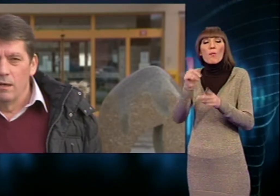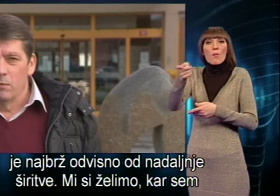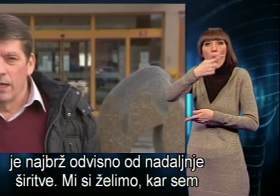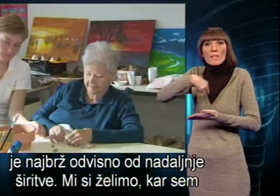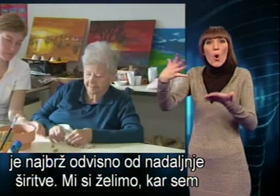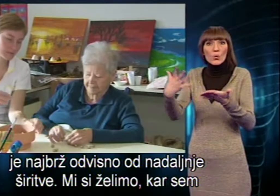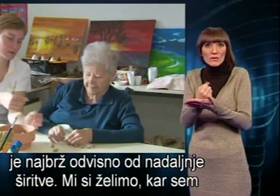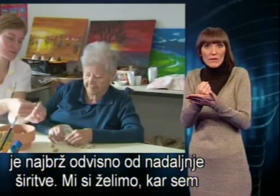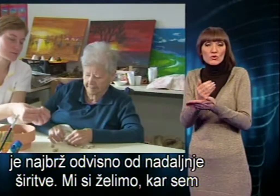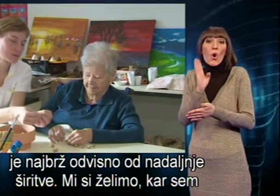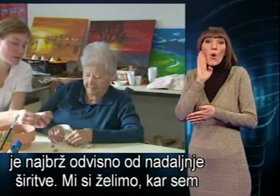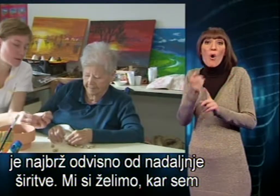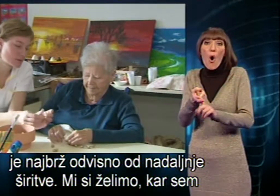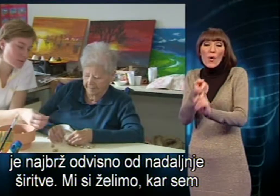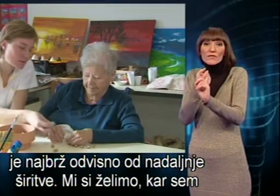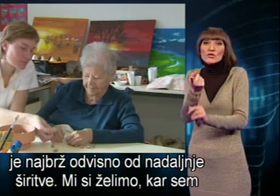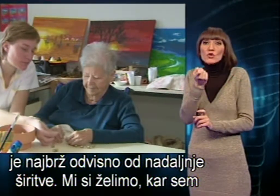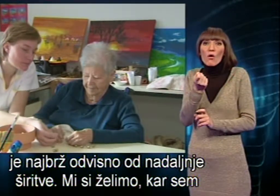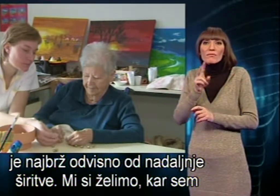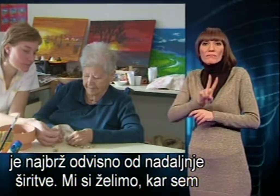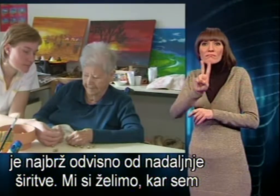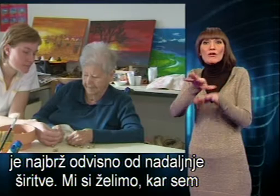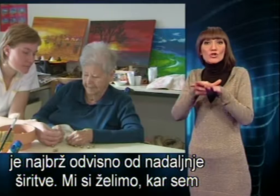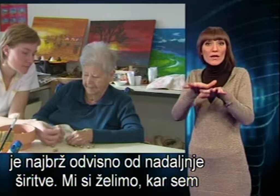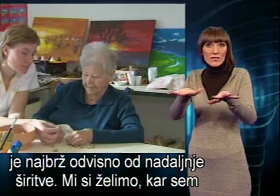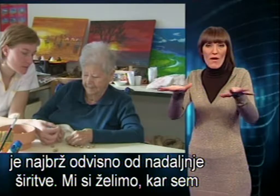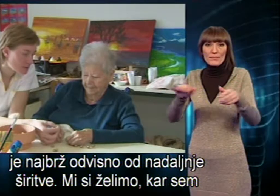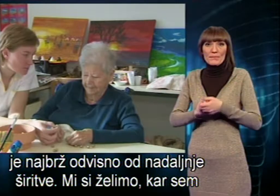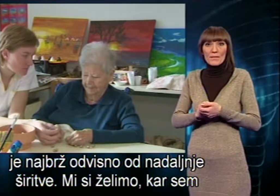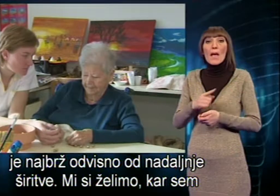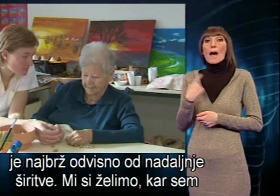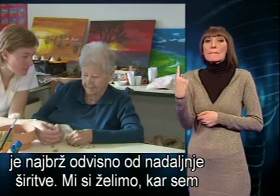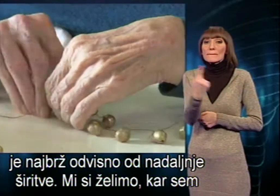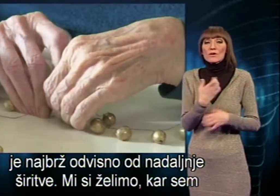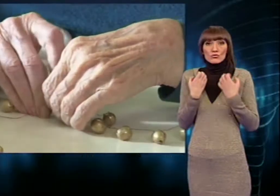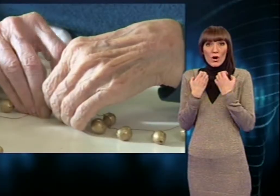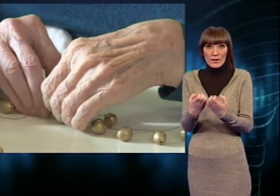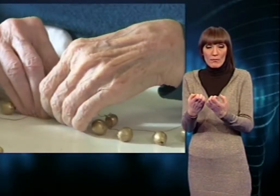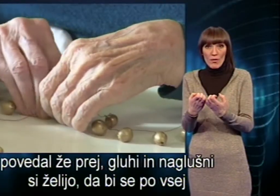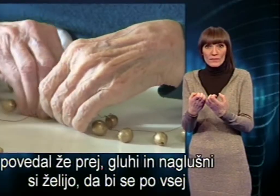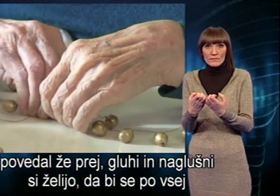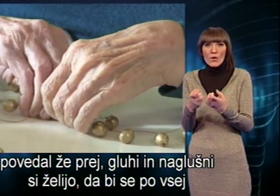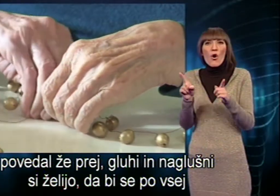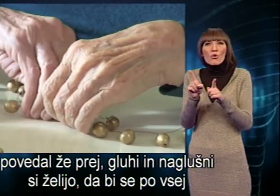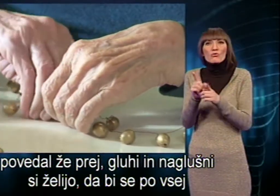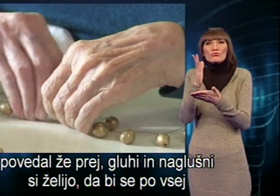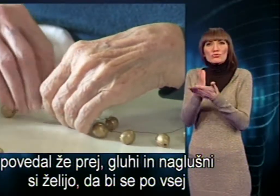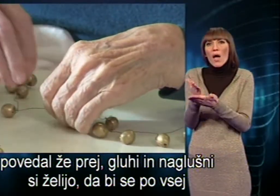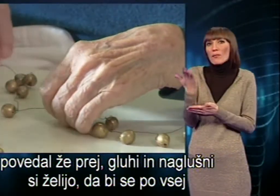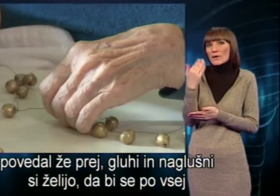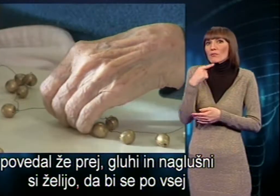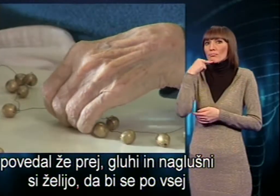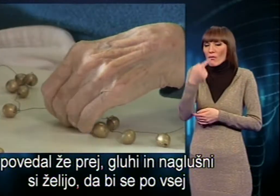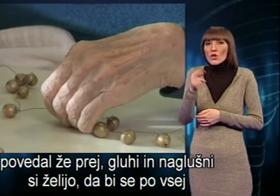uspešni, bo najbrž odvisno tudi nadaljnje širitve. Mi si želimo, ker sem povedal že prej, da pač